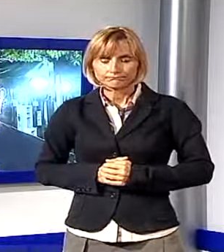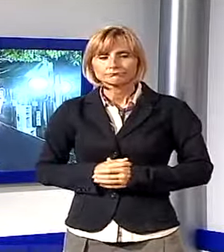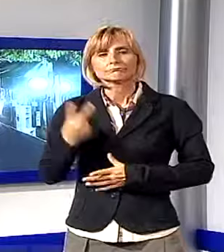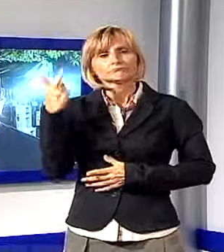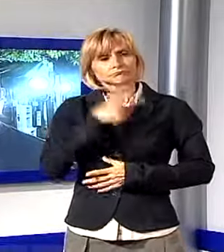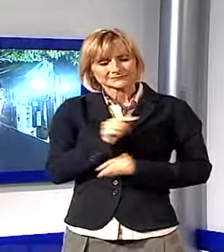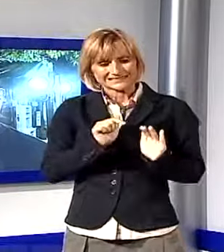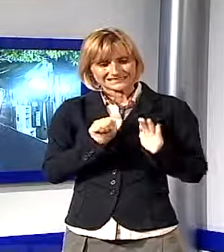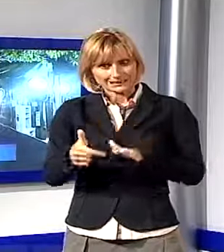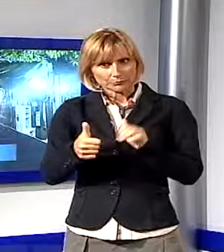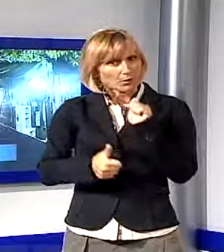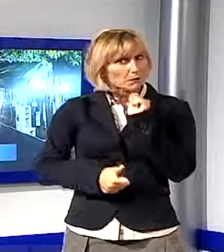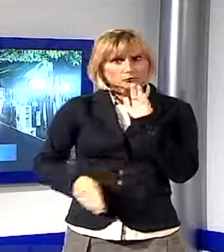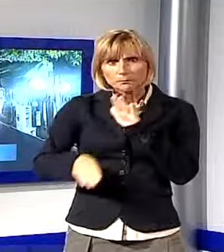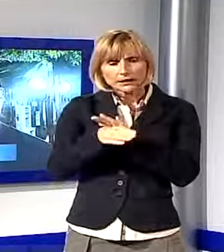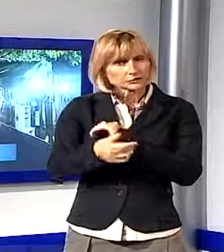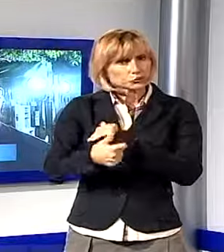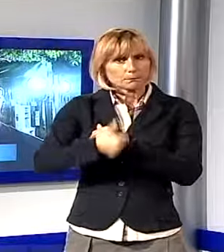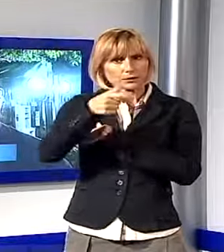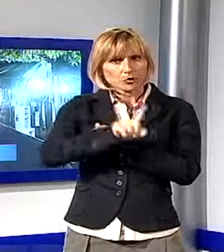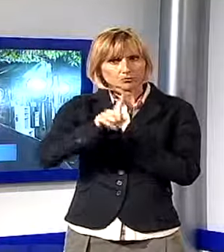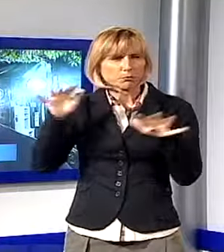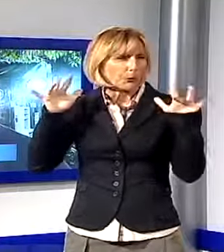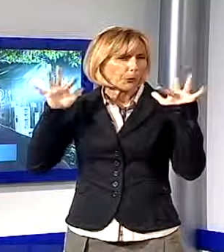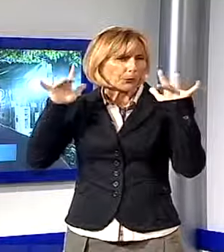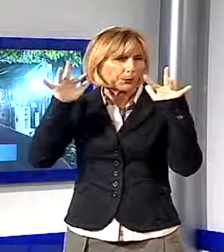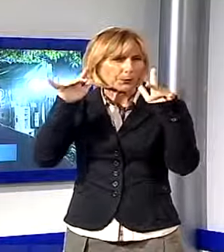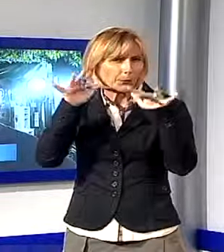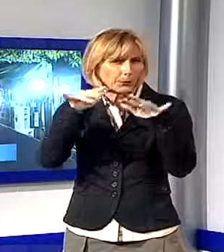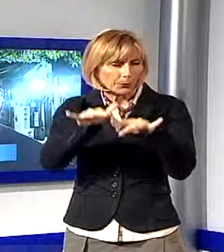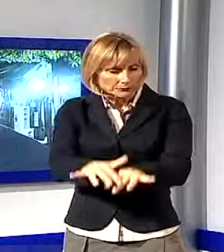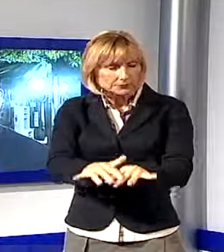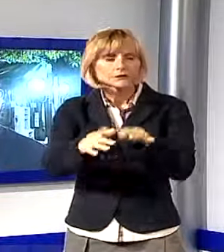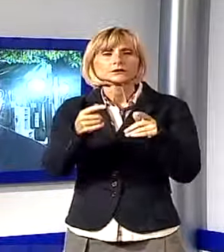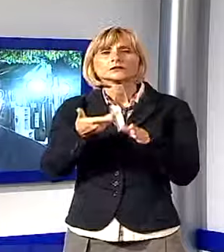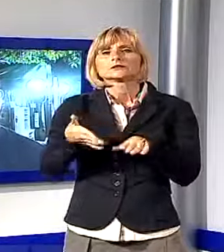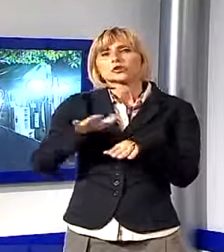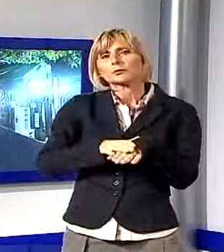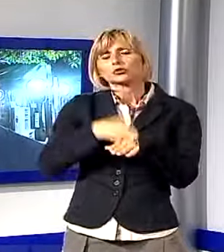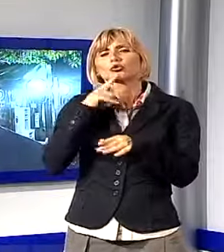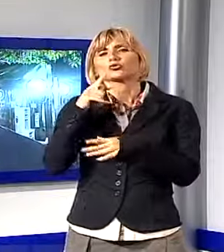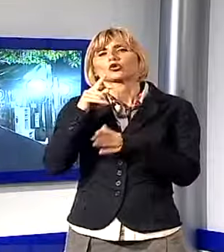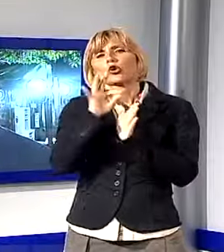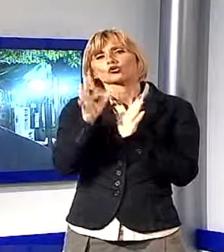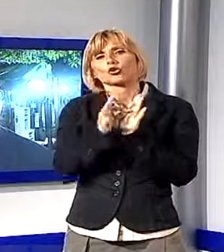sia a partire dal primo giorno. I momenti con il maggior numero di affluenze sono stato il periodo di Ferragosto, con la